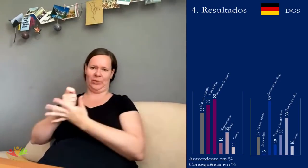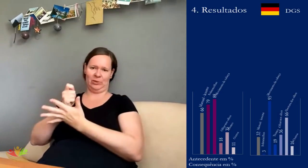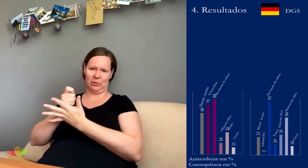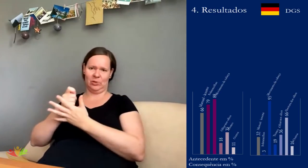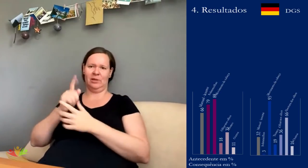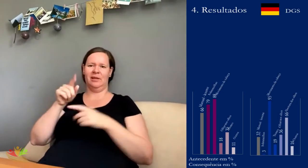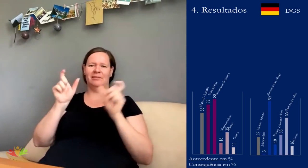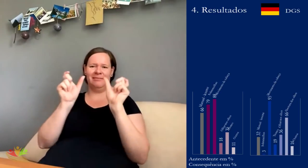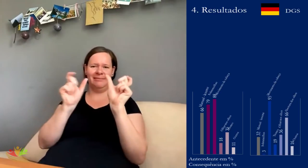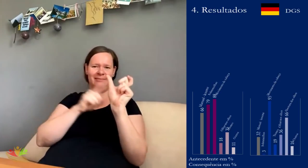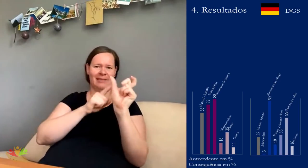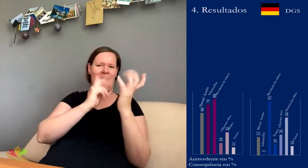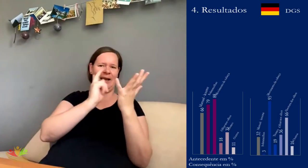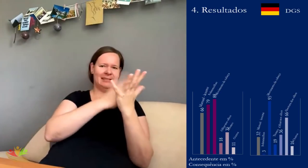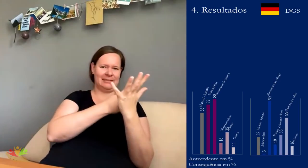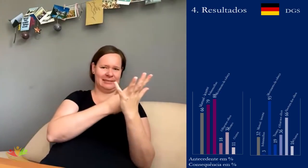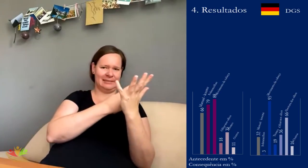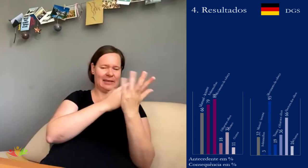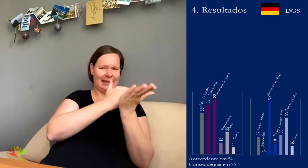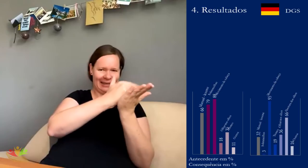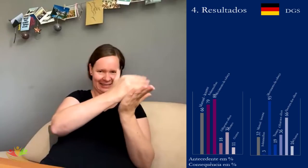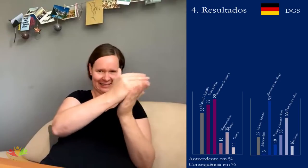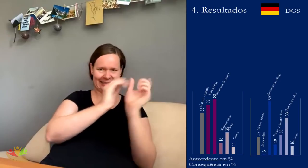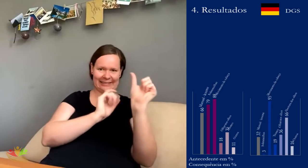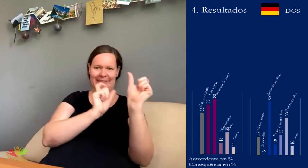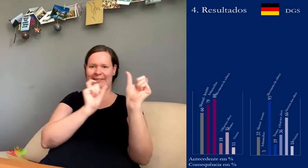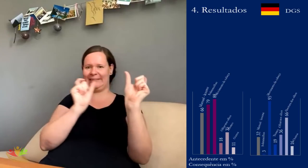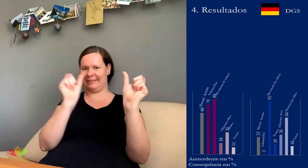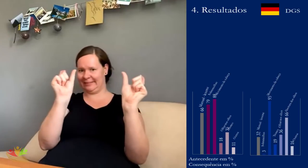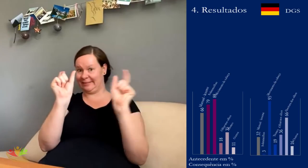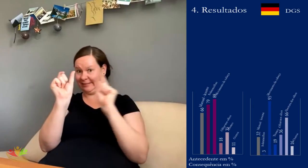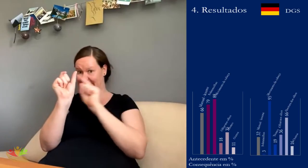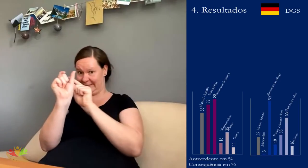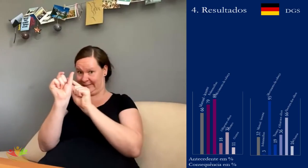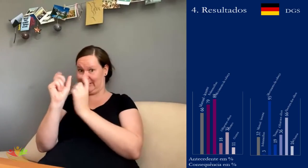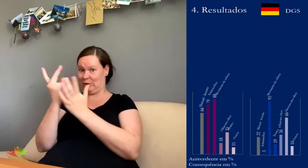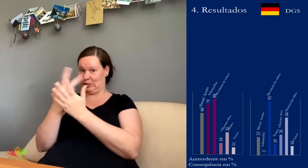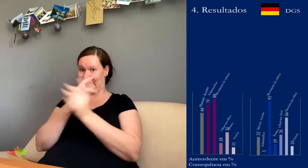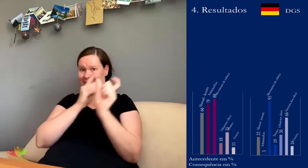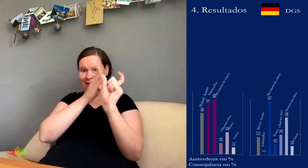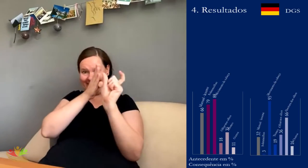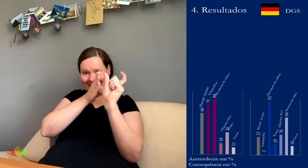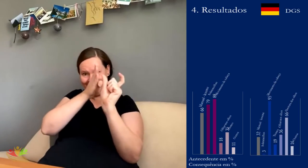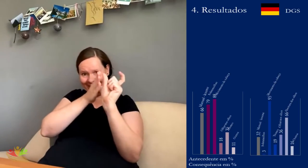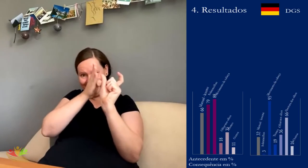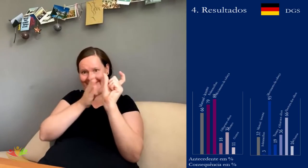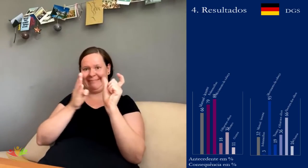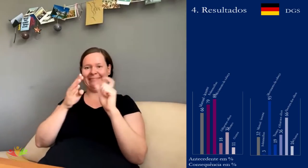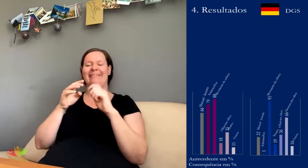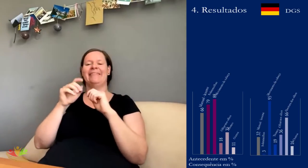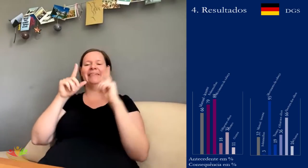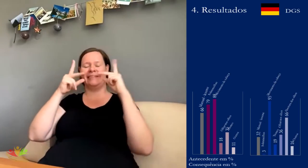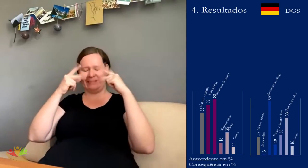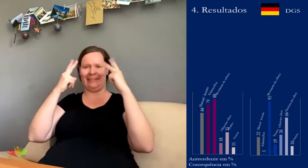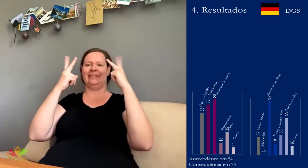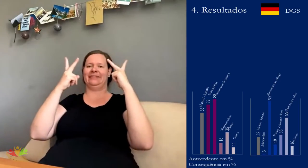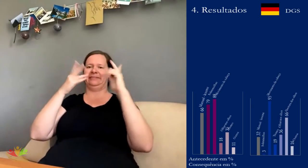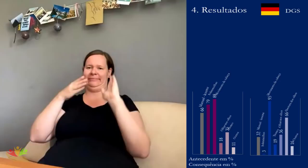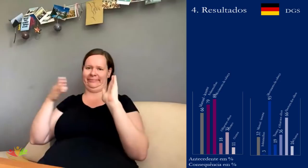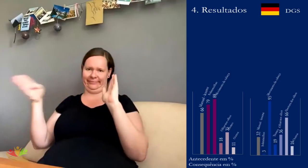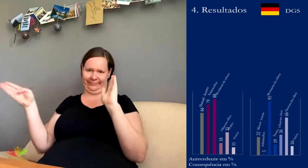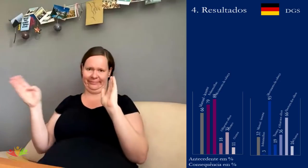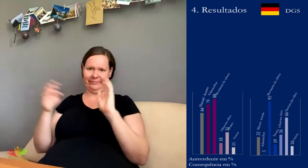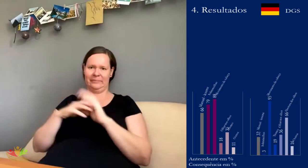exemplo, o movimento de cabeça, que aparece também muito alto, e uma segunda estratégia que é o piscar de olhos na oração consequente, que parece